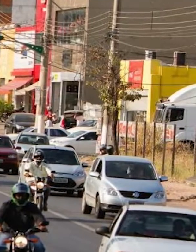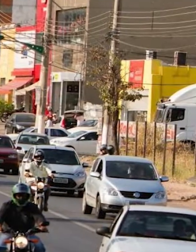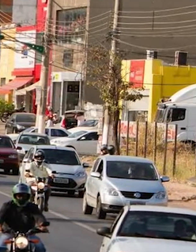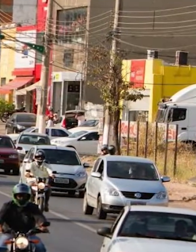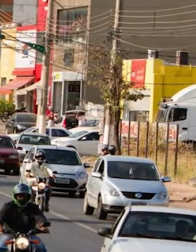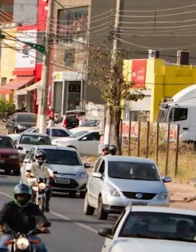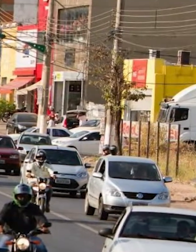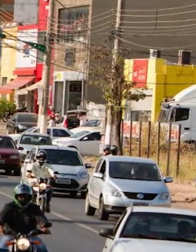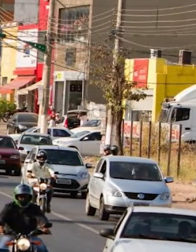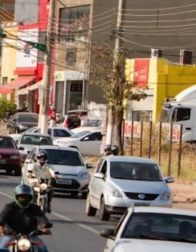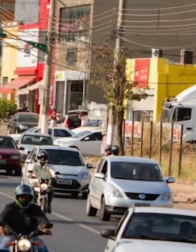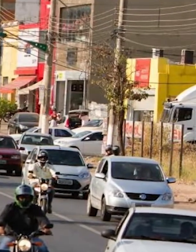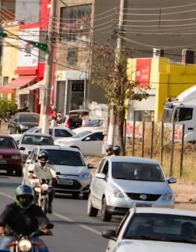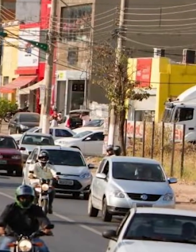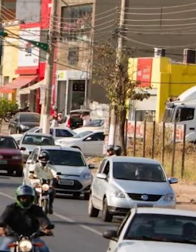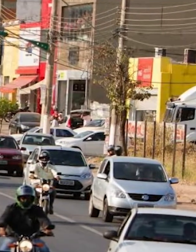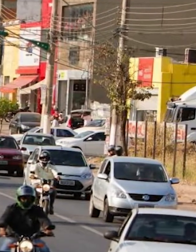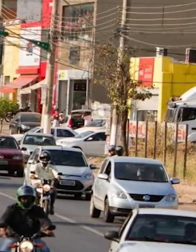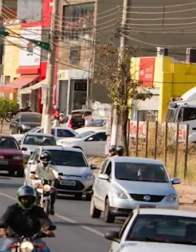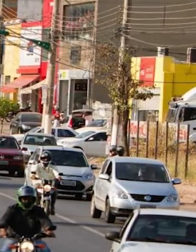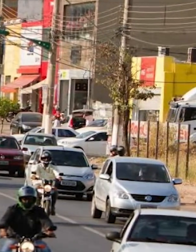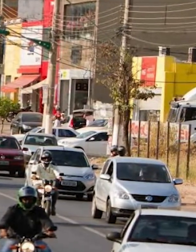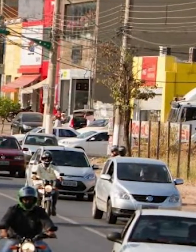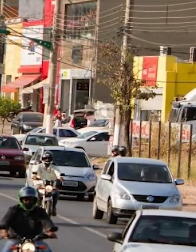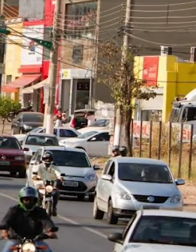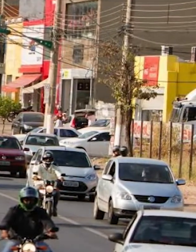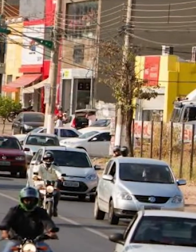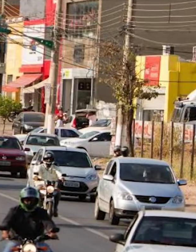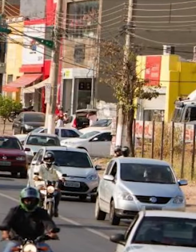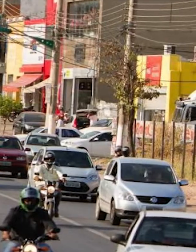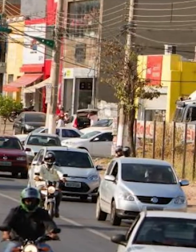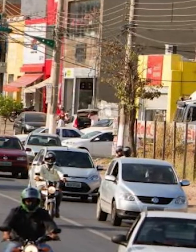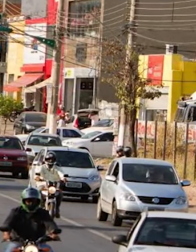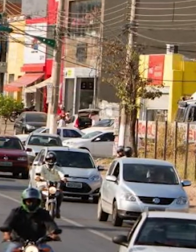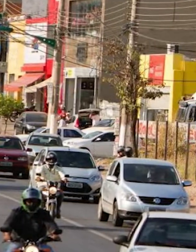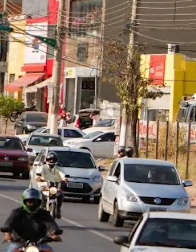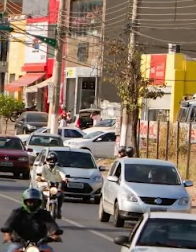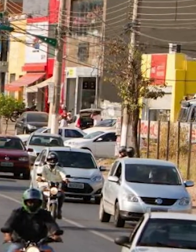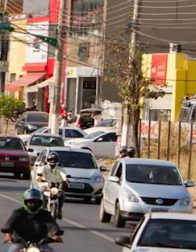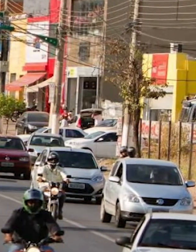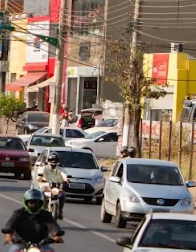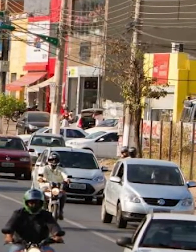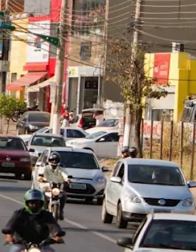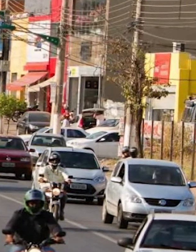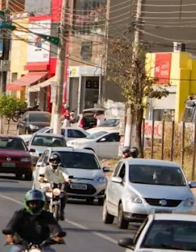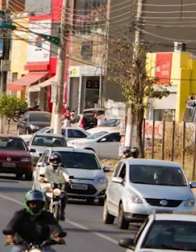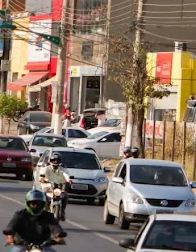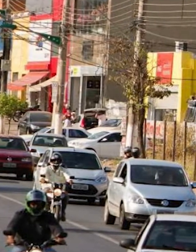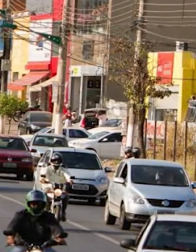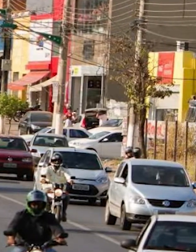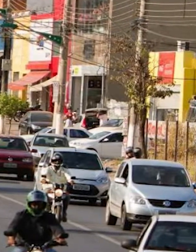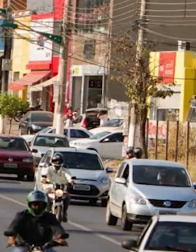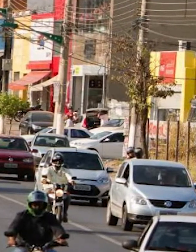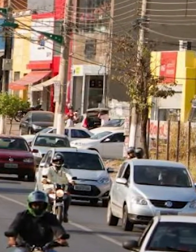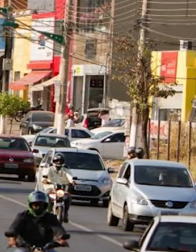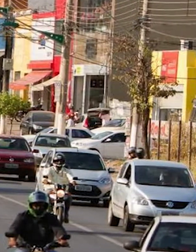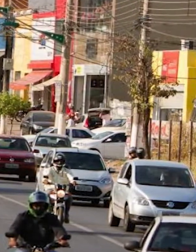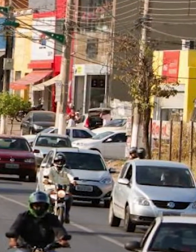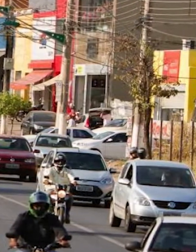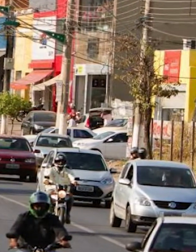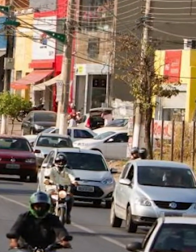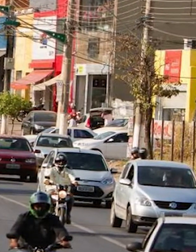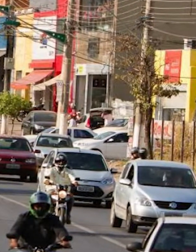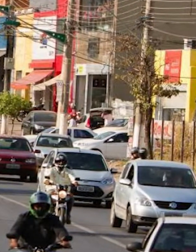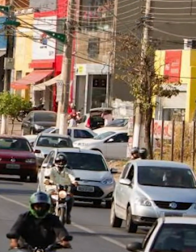mês, dia 29, o pagamento será integral e sem desconto. Após essa data, o imposto terá acréscimo